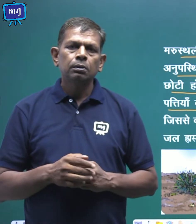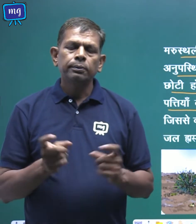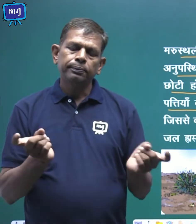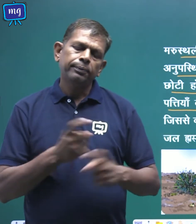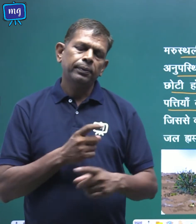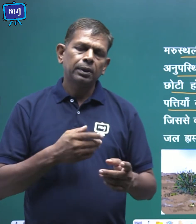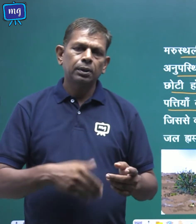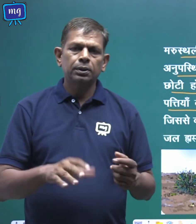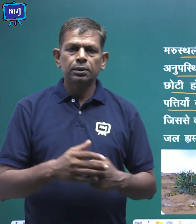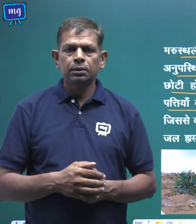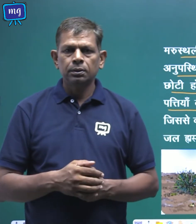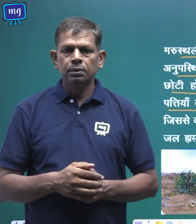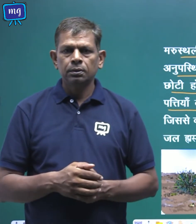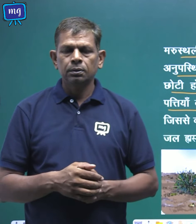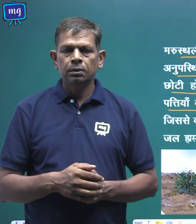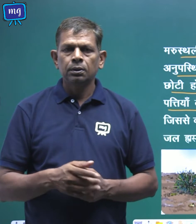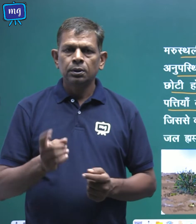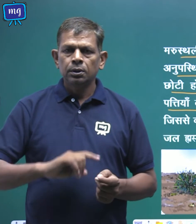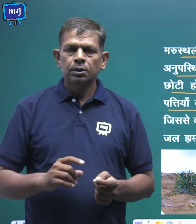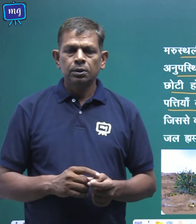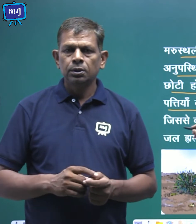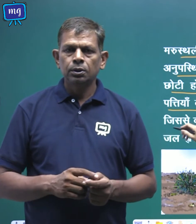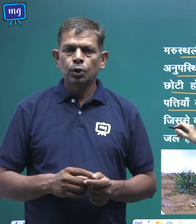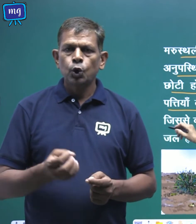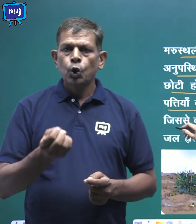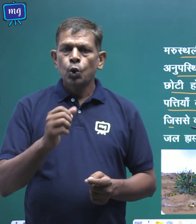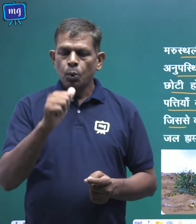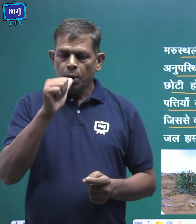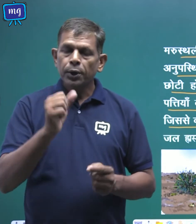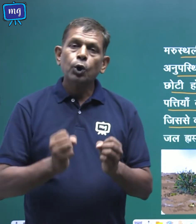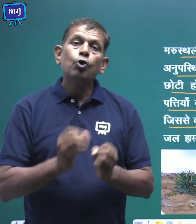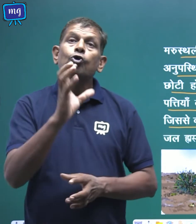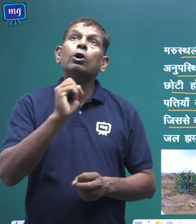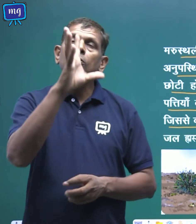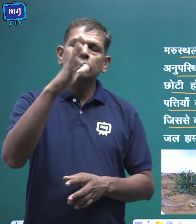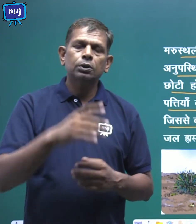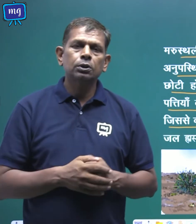बदल जाती हैं जिससे वाष्पोत्सर्जन में